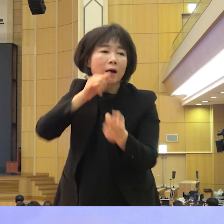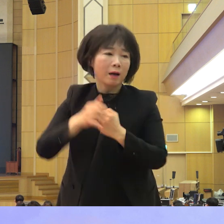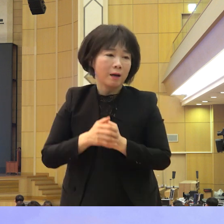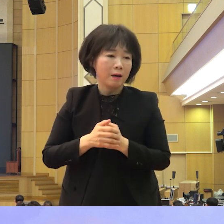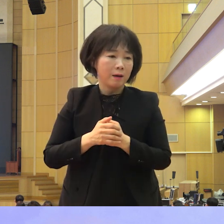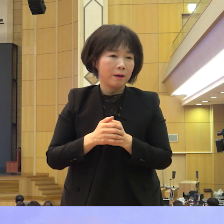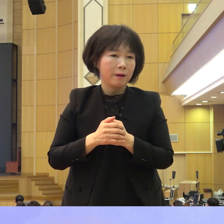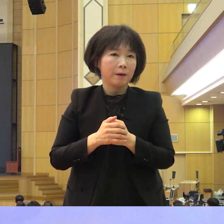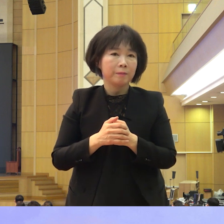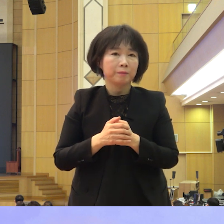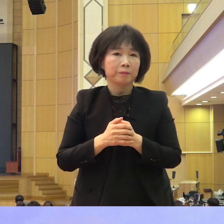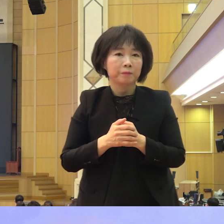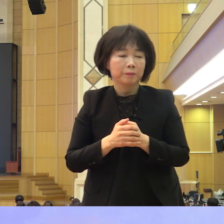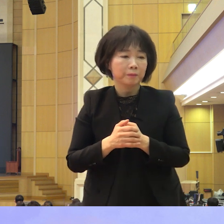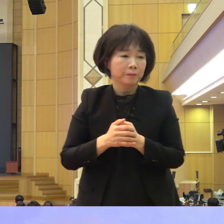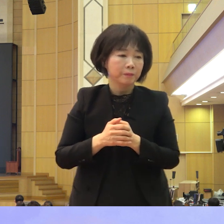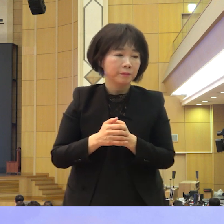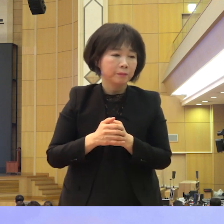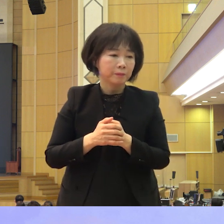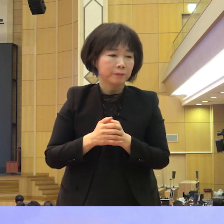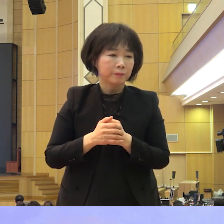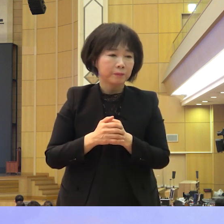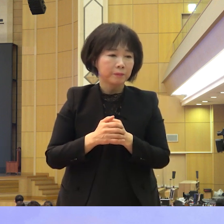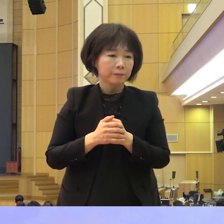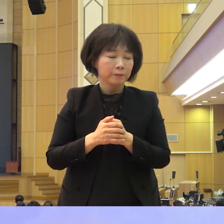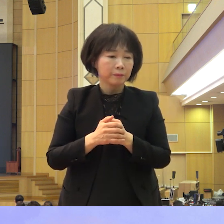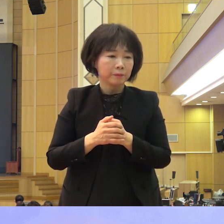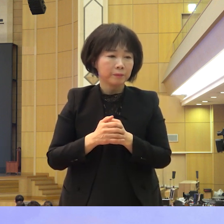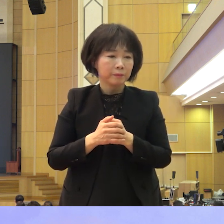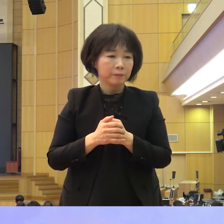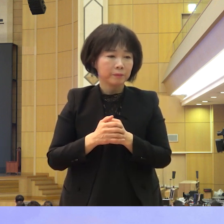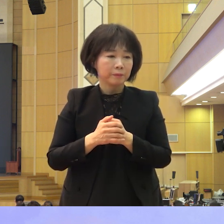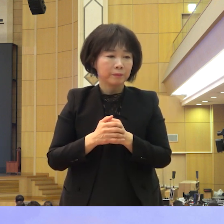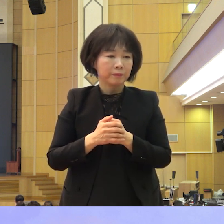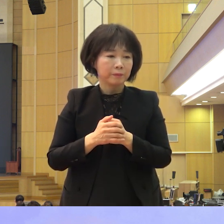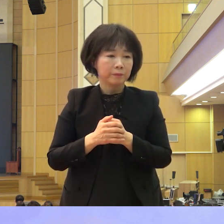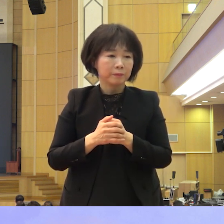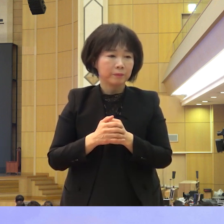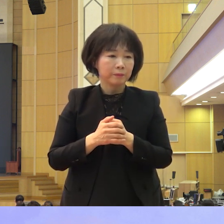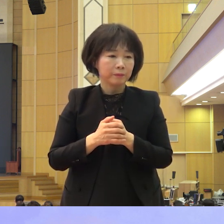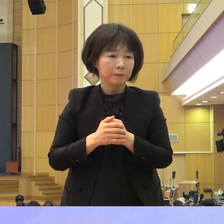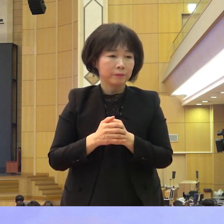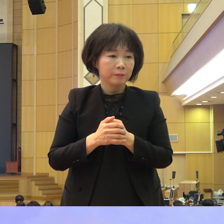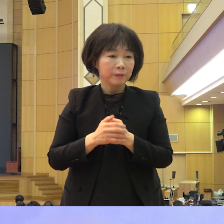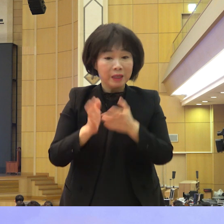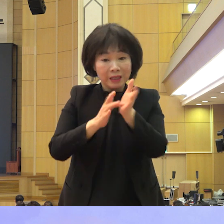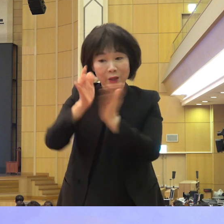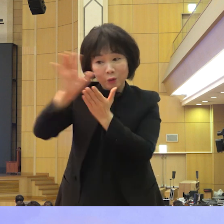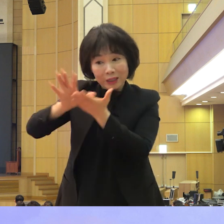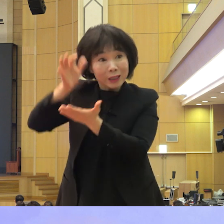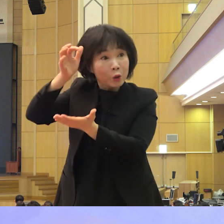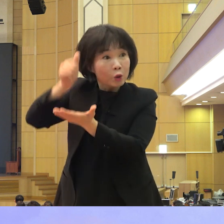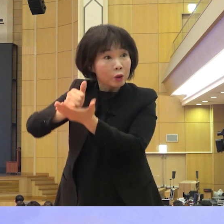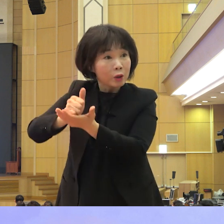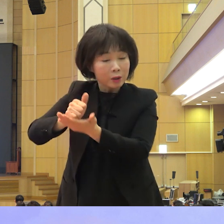그 기록한 선자들이 기록한, 모세가 기록한 그 일을 우리가 만났으니,